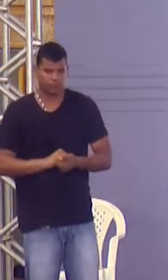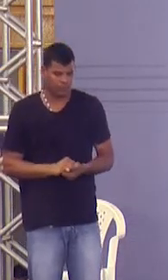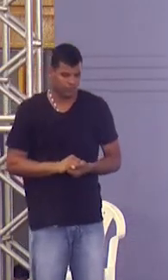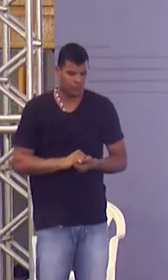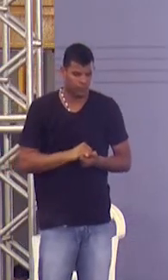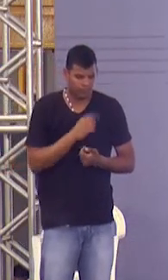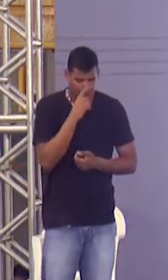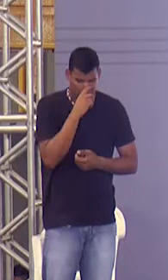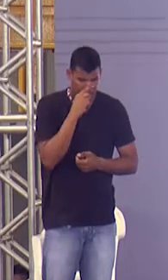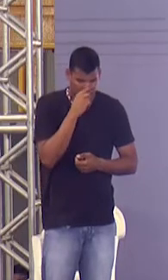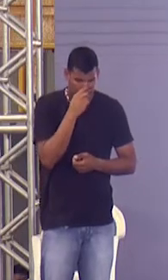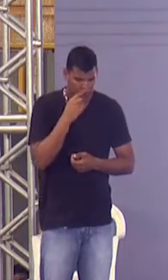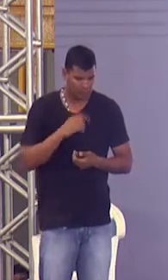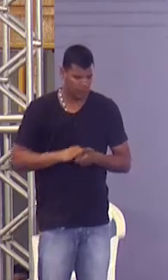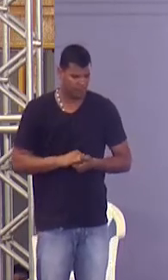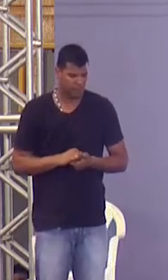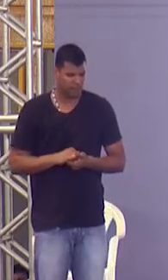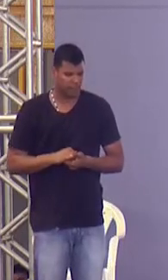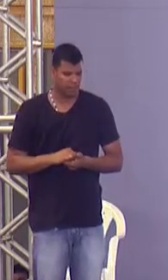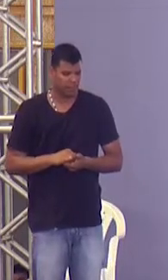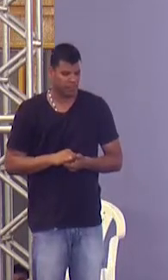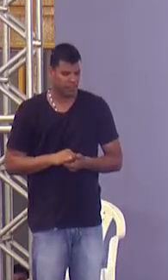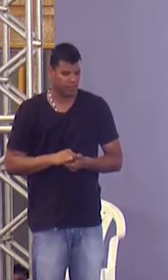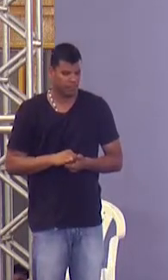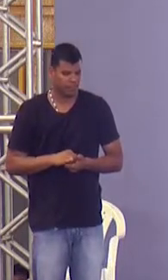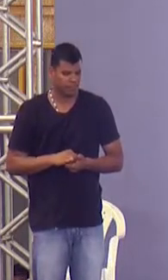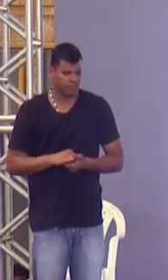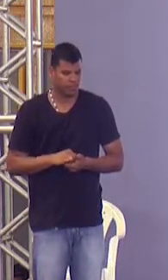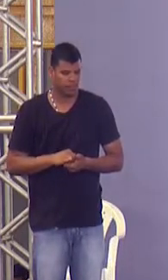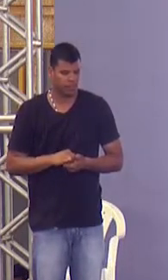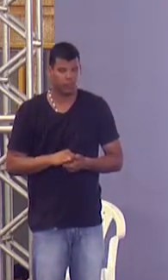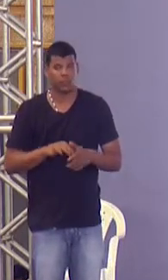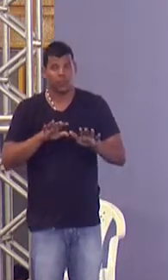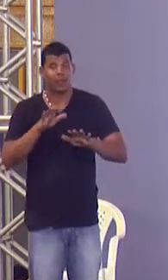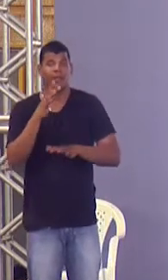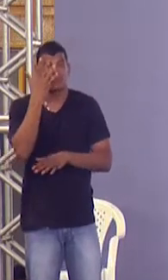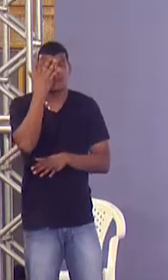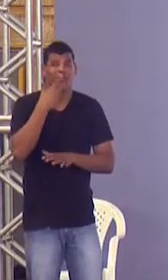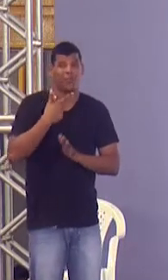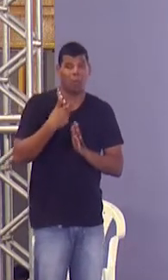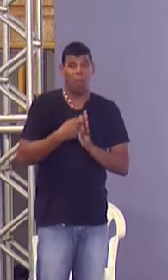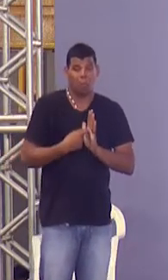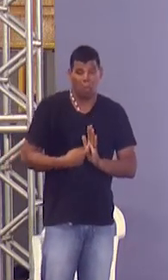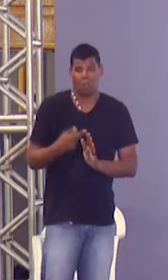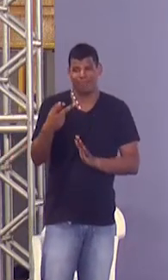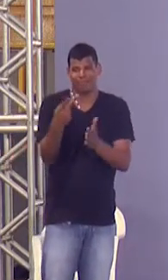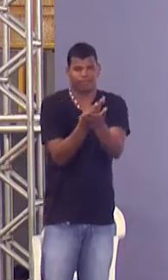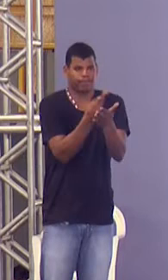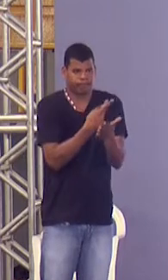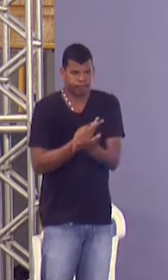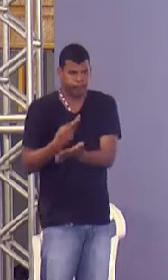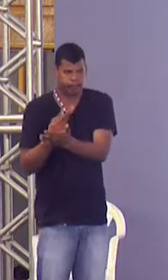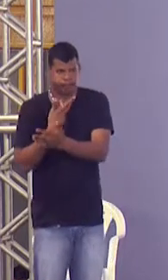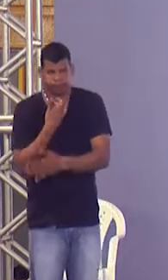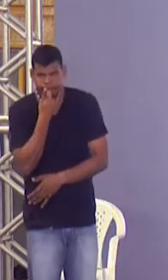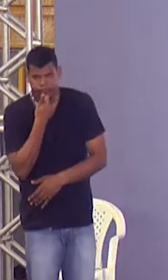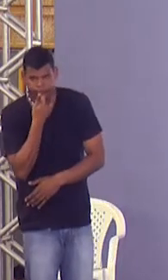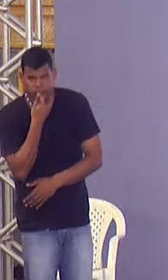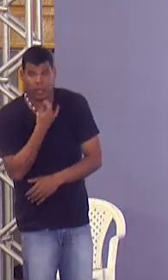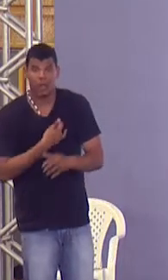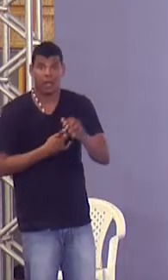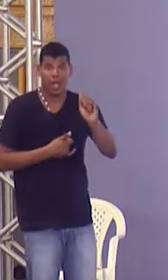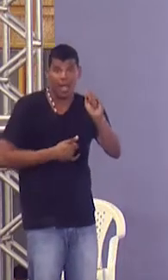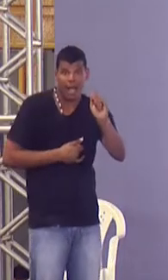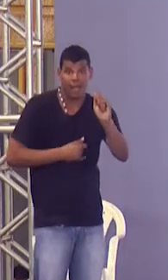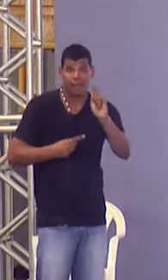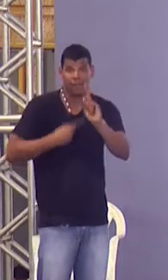a M vezes A elevado a M, vocês ajeitem aí na apostila de vocês. É A elevado a M vezes B elevado a